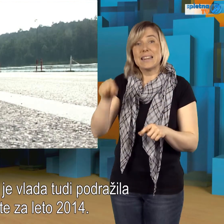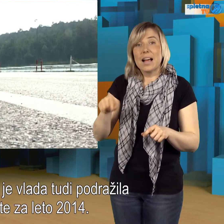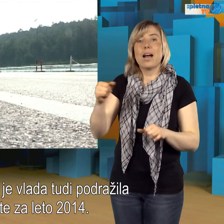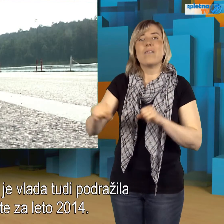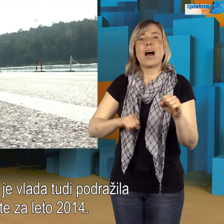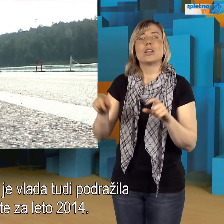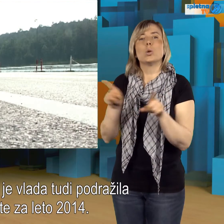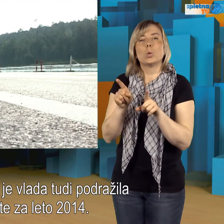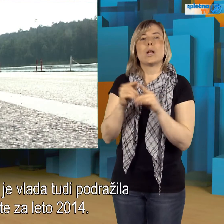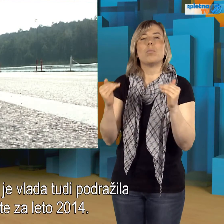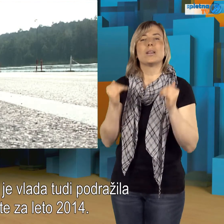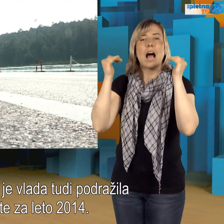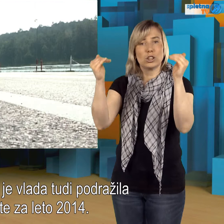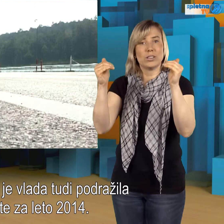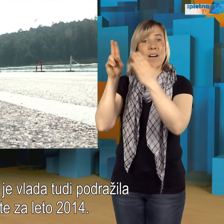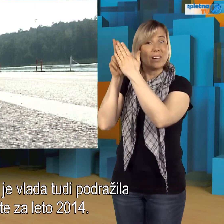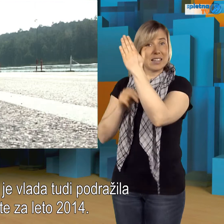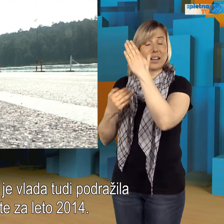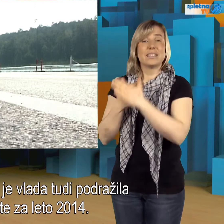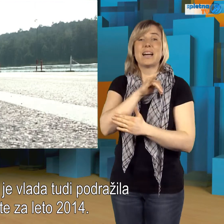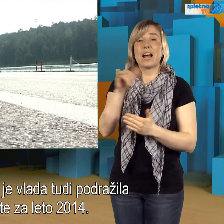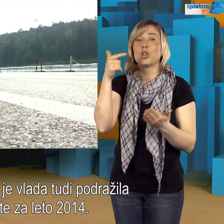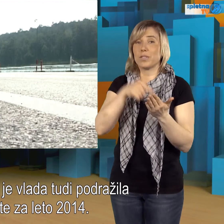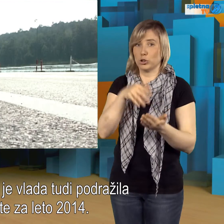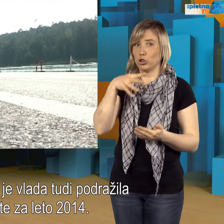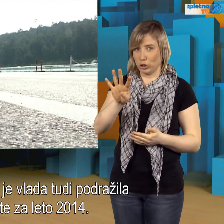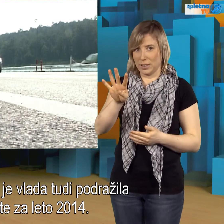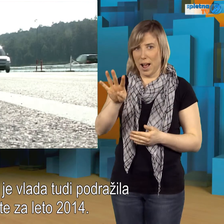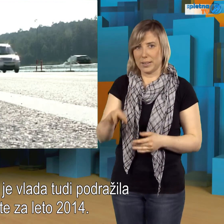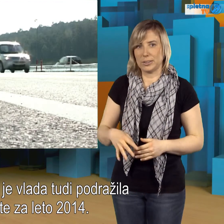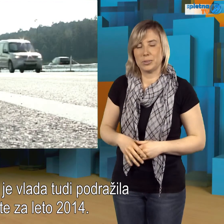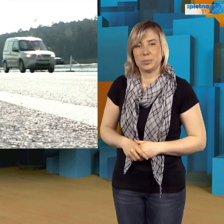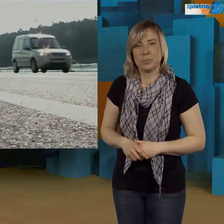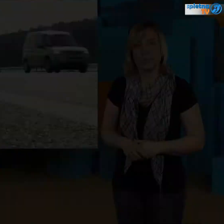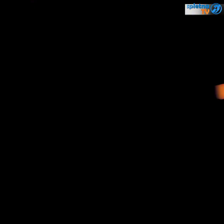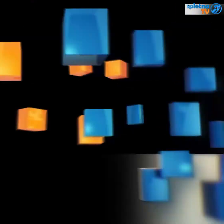Zaradi tega je vlada tudi podražila vinjete za leto 2014.